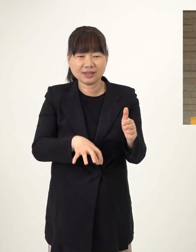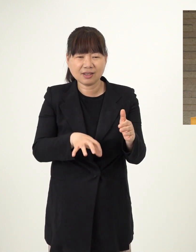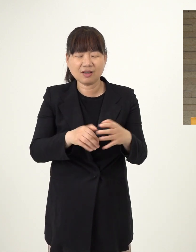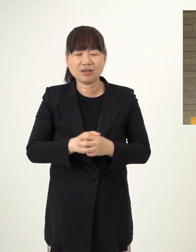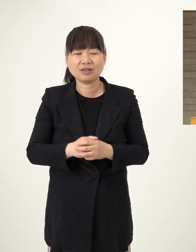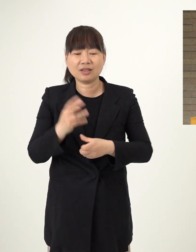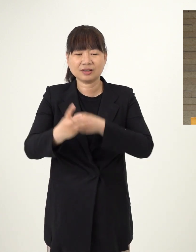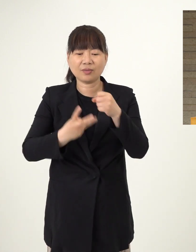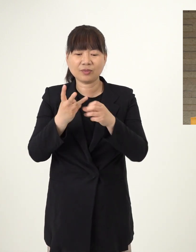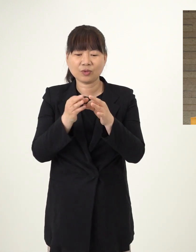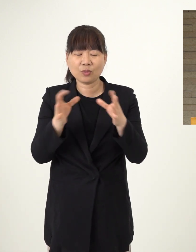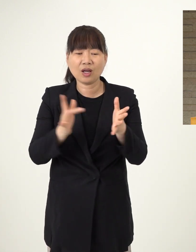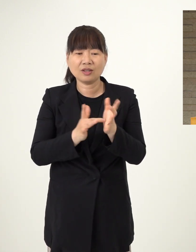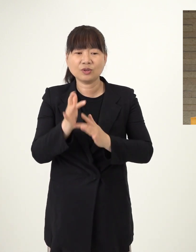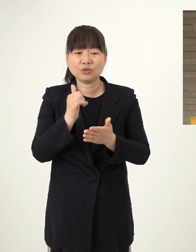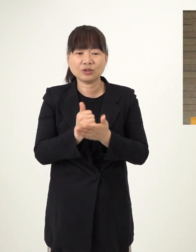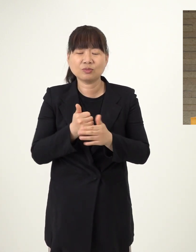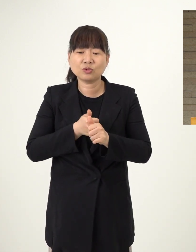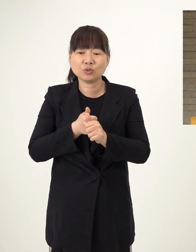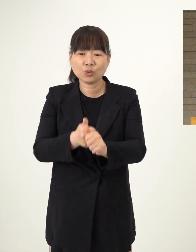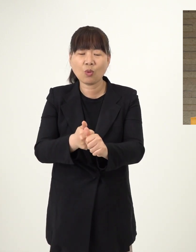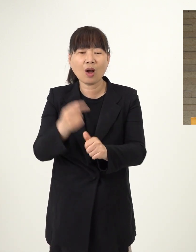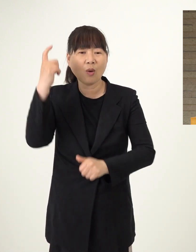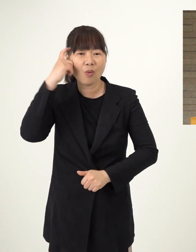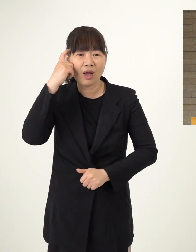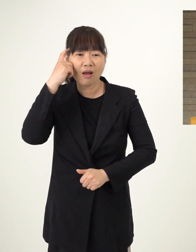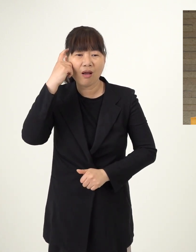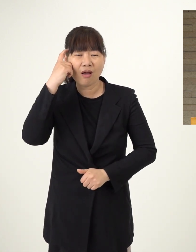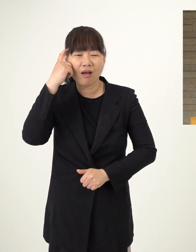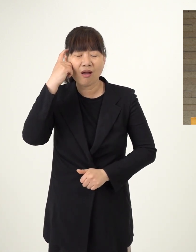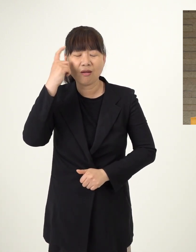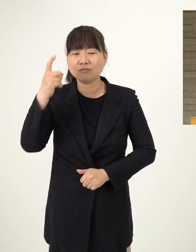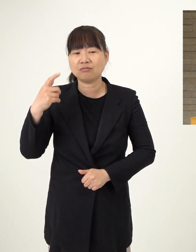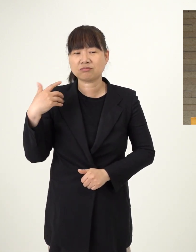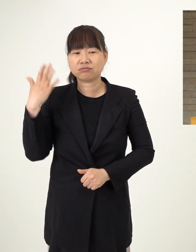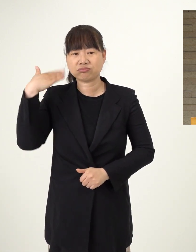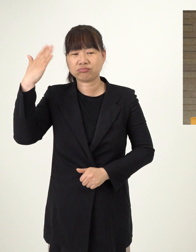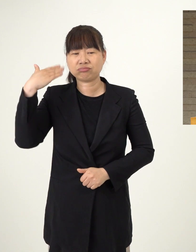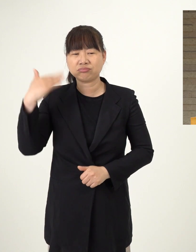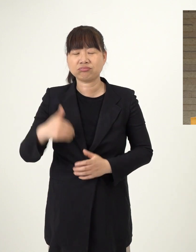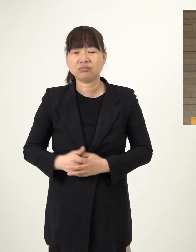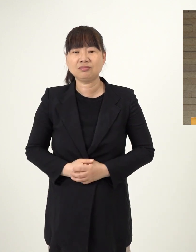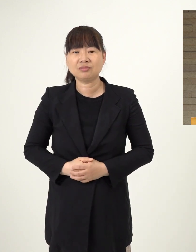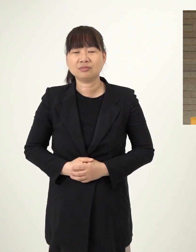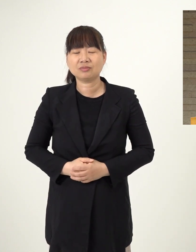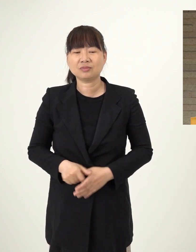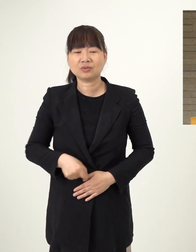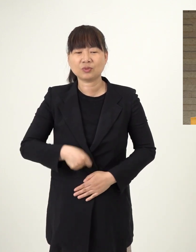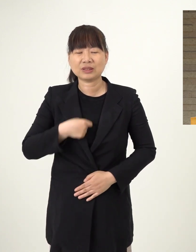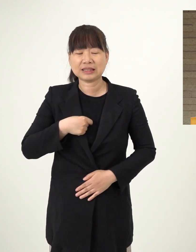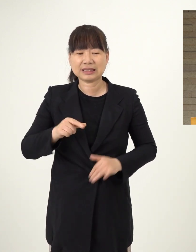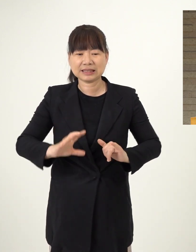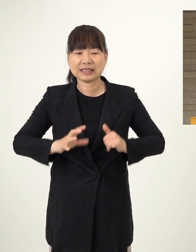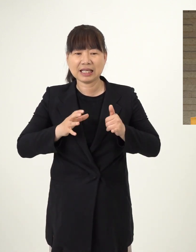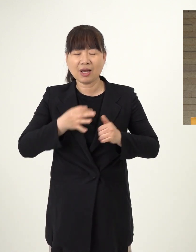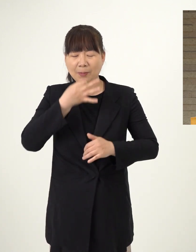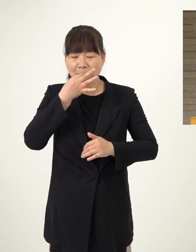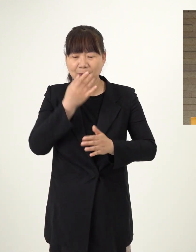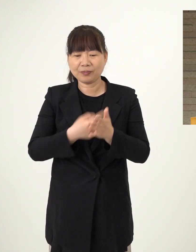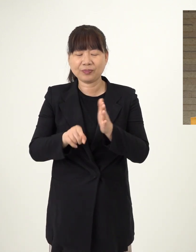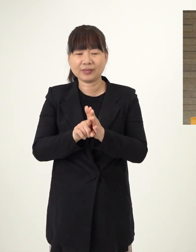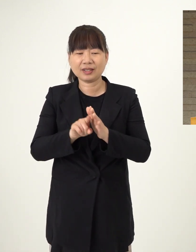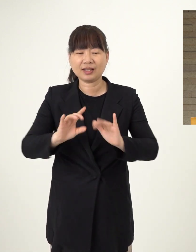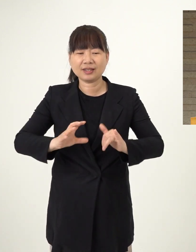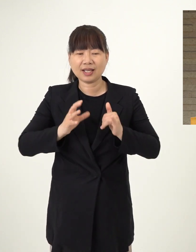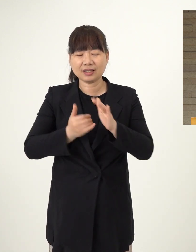지금 3년 동안 예수님을 왜 쫓았는지 아직도 갈피를 못 잡고 있는 거예요. 사실상은 이 땅의 욕망을 위해서, 이